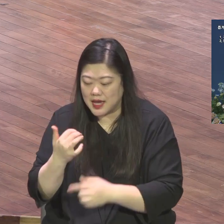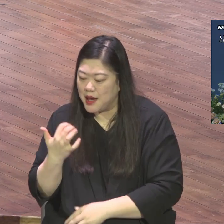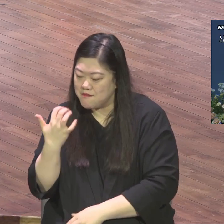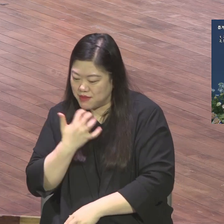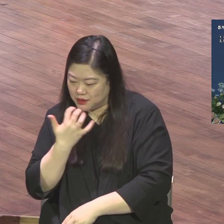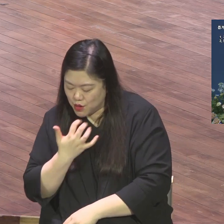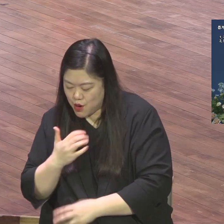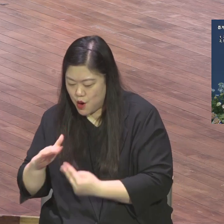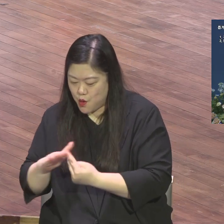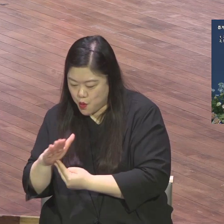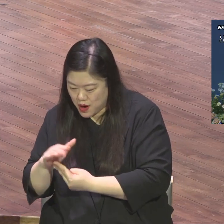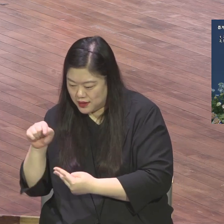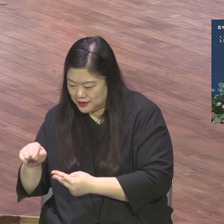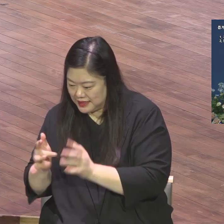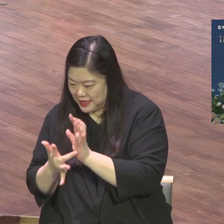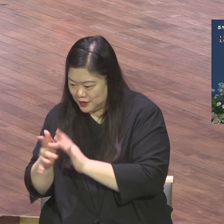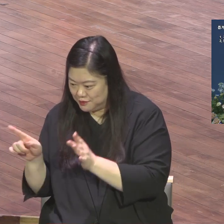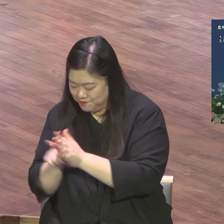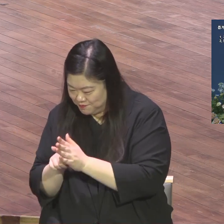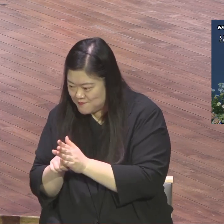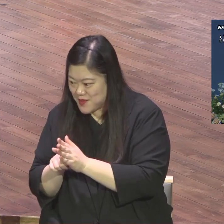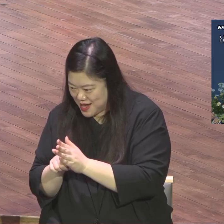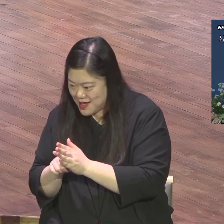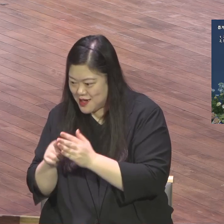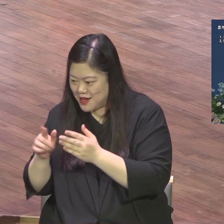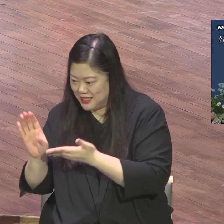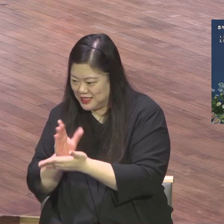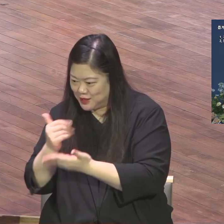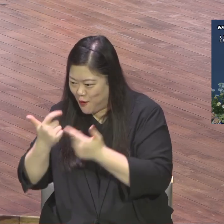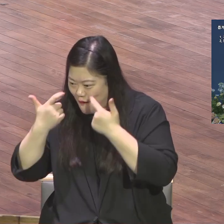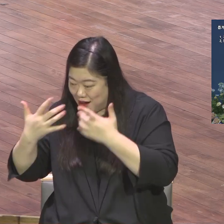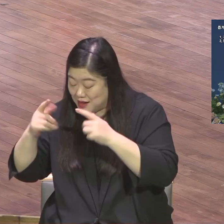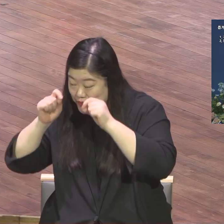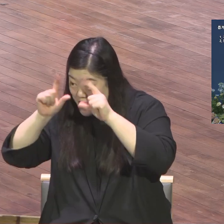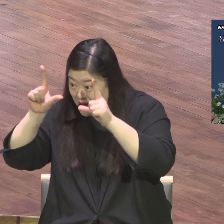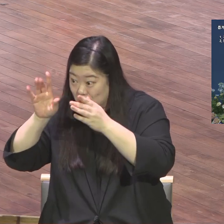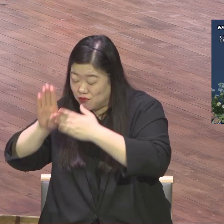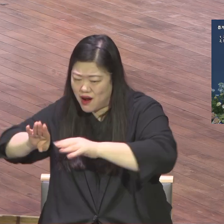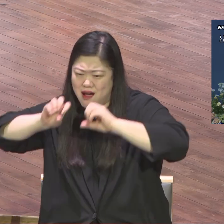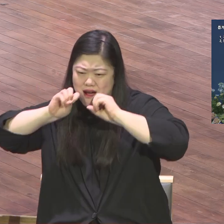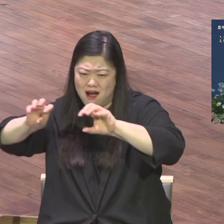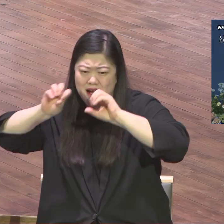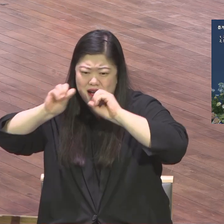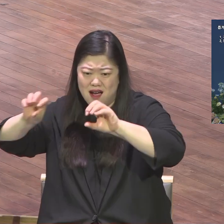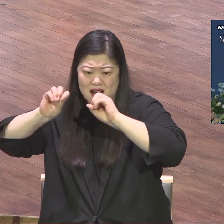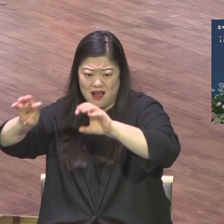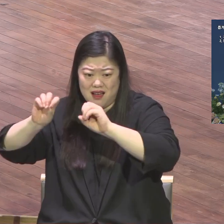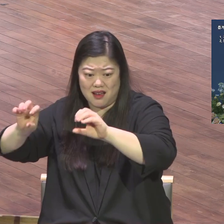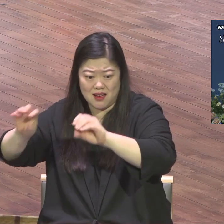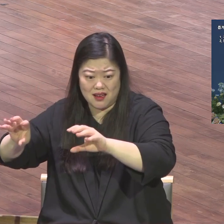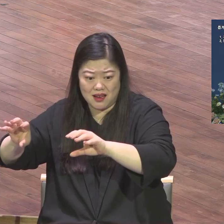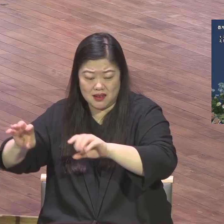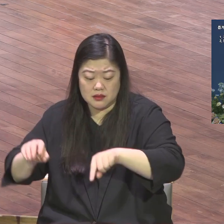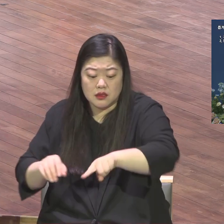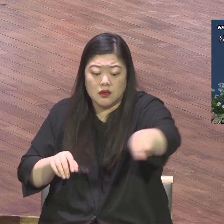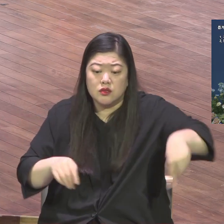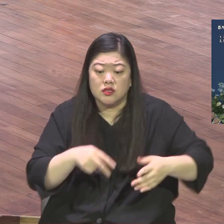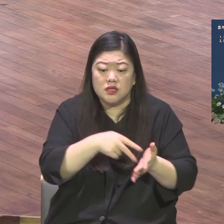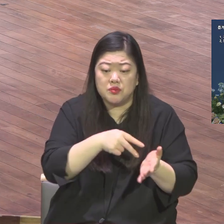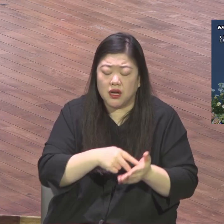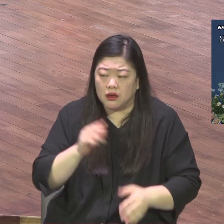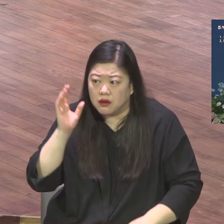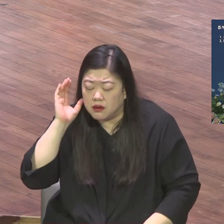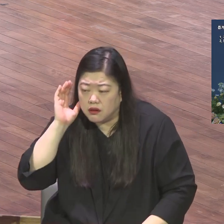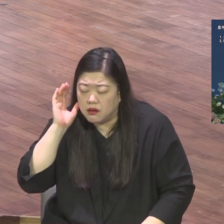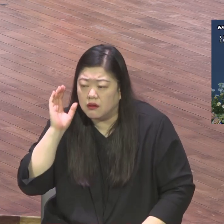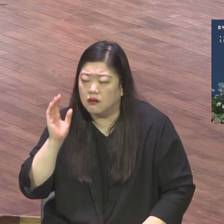5천여 명이 죽게 돌아오는 현장 증거 앞에 대제사장 이 무리들은 더 이상 할 말이 없었어요.